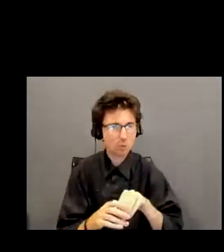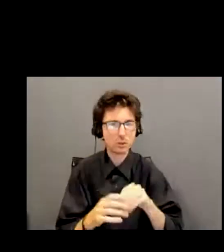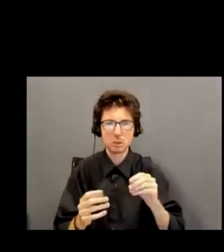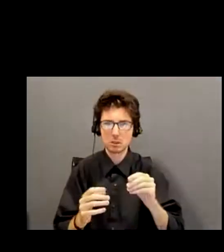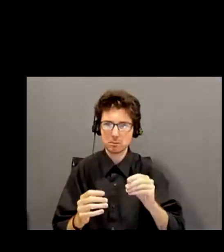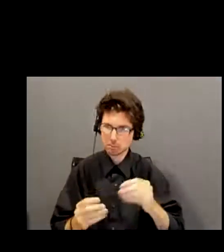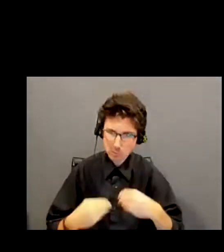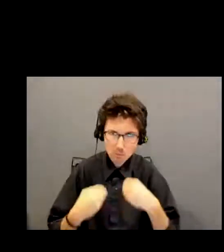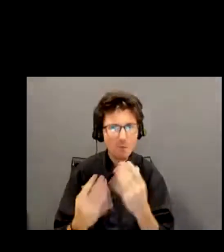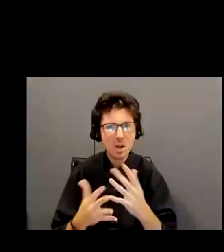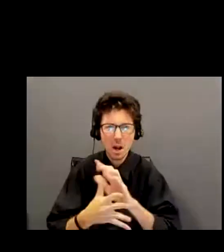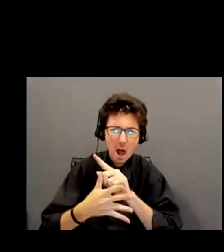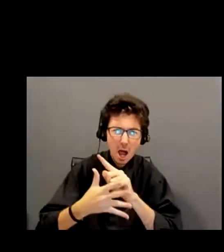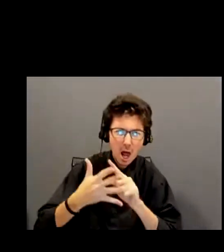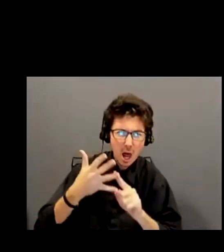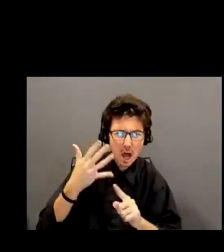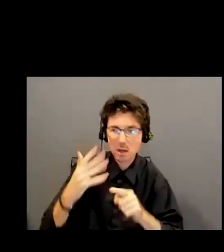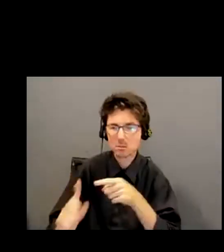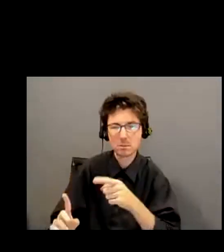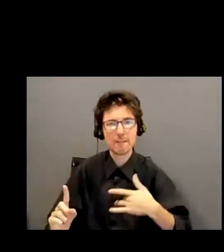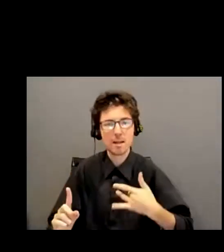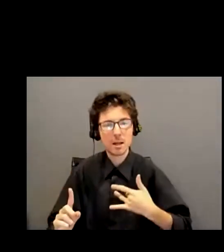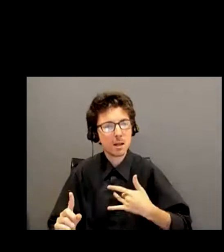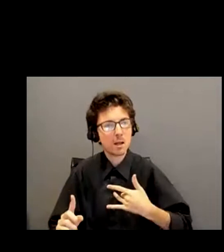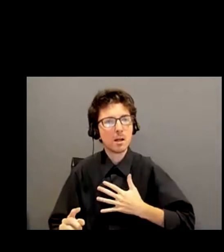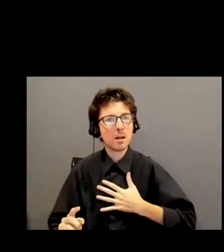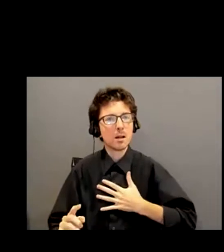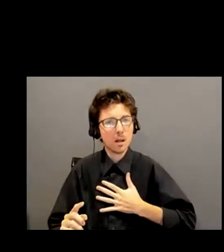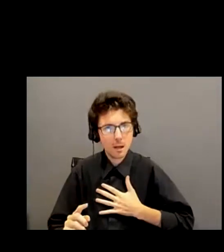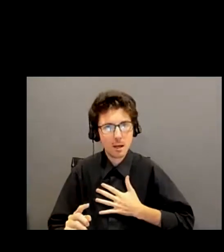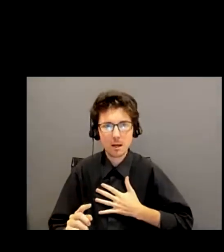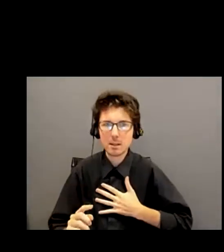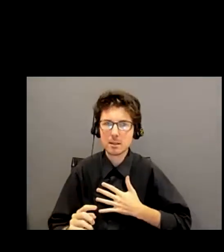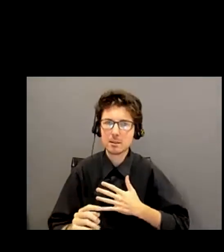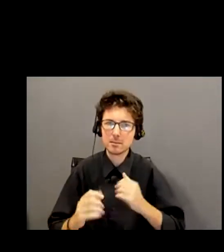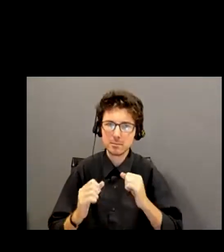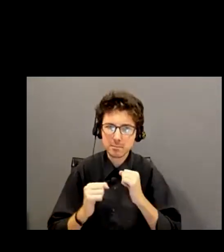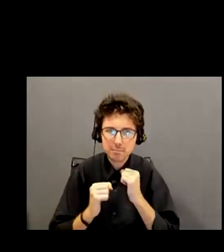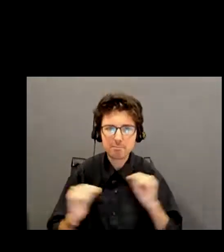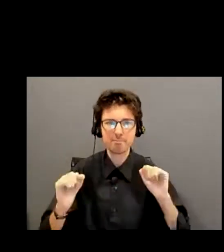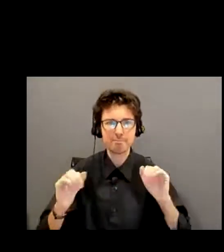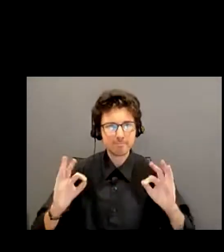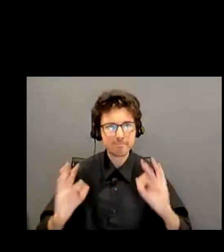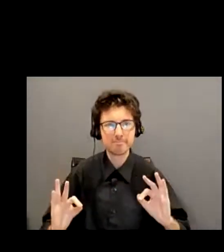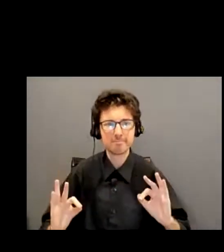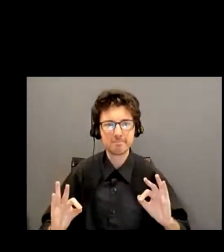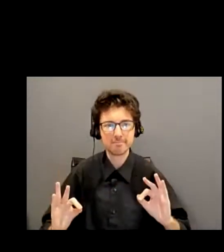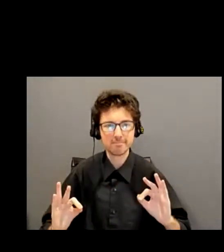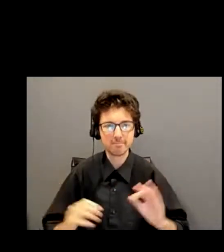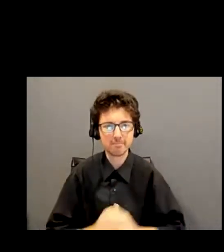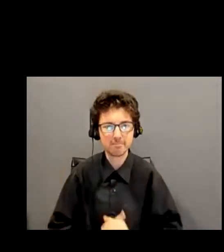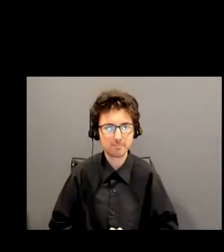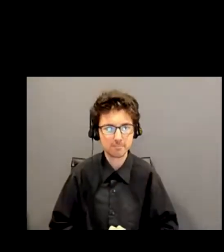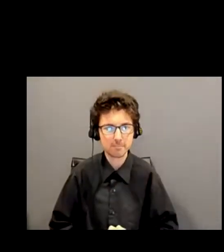investissement dans notre avenir mutuel en tant que communauté internationale et